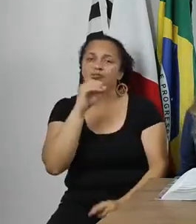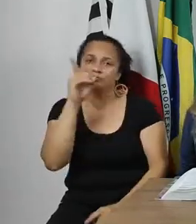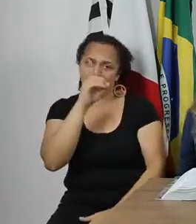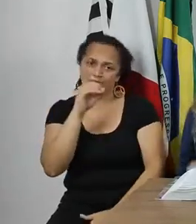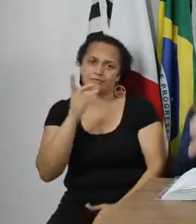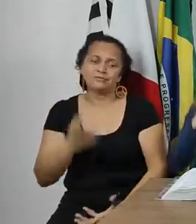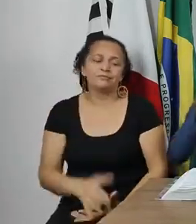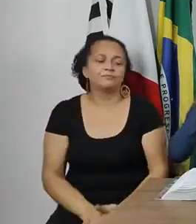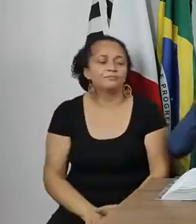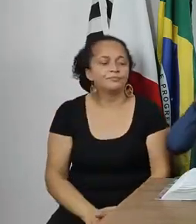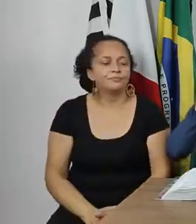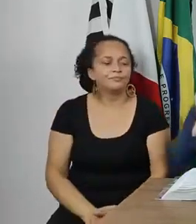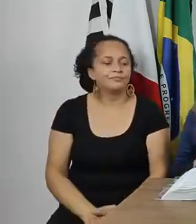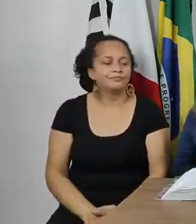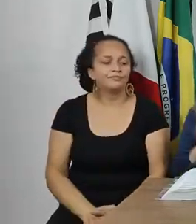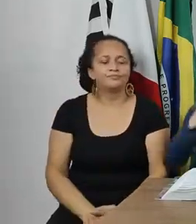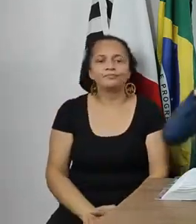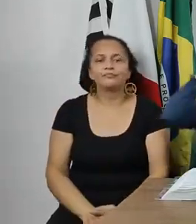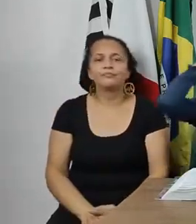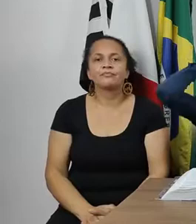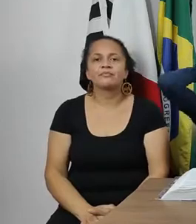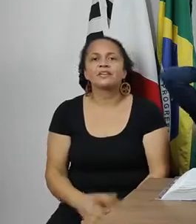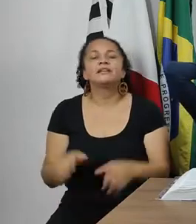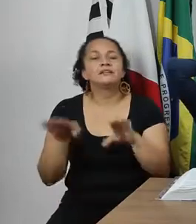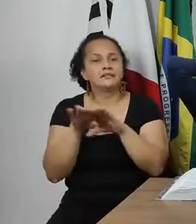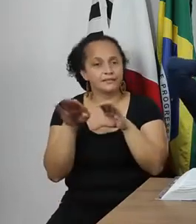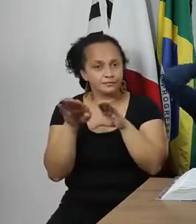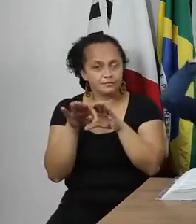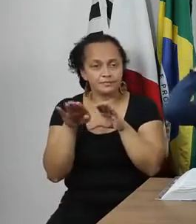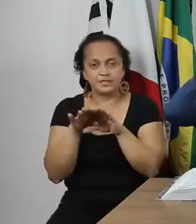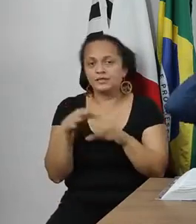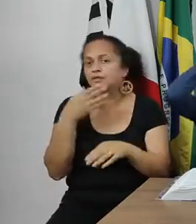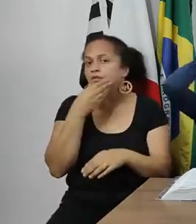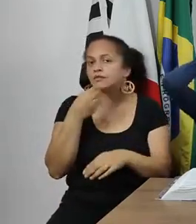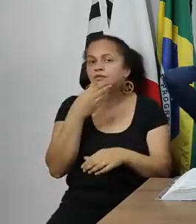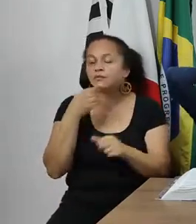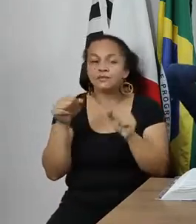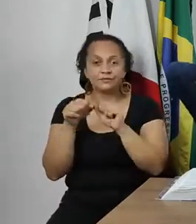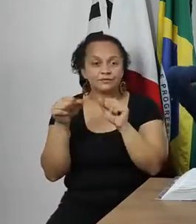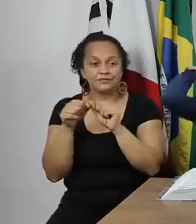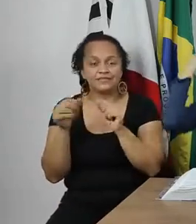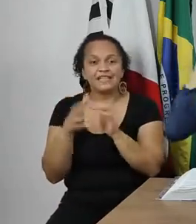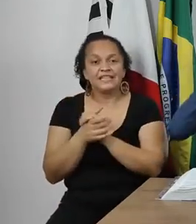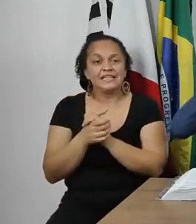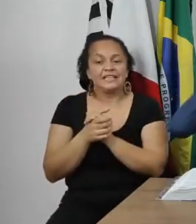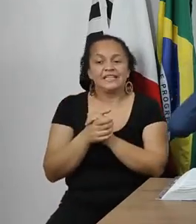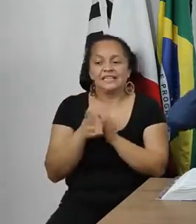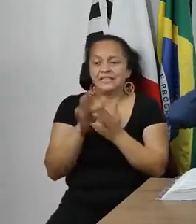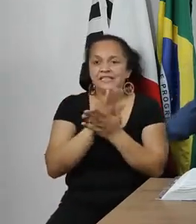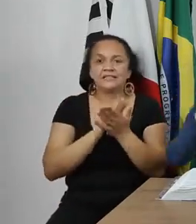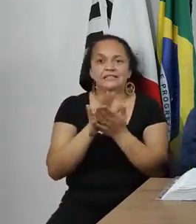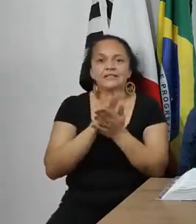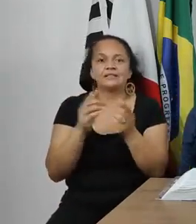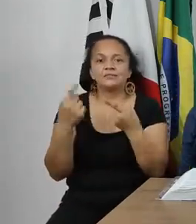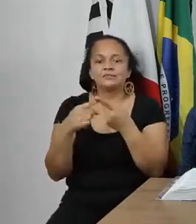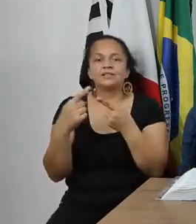ele também não revidou, né, a altura. Porque, às vezes, quando a gente se